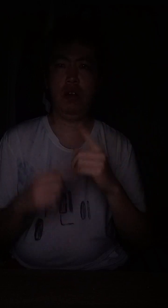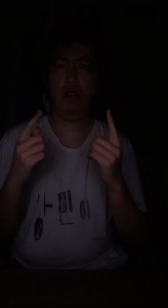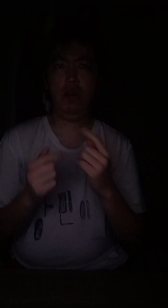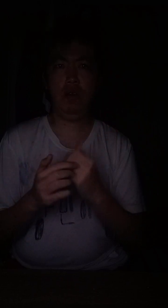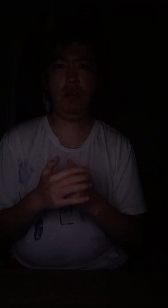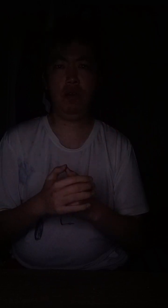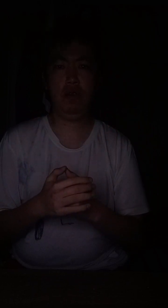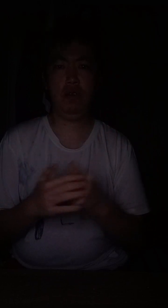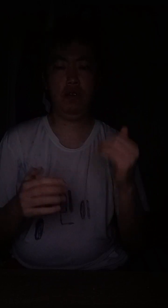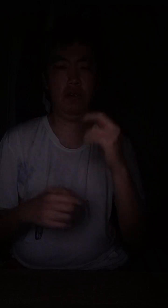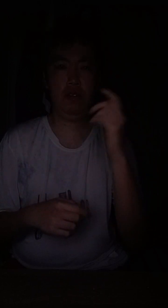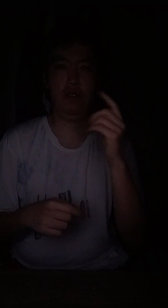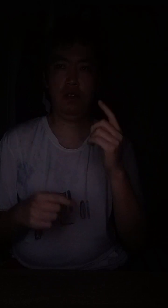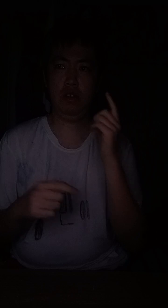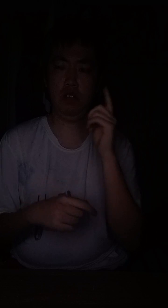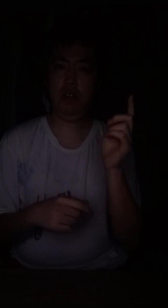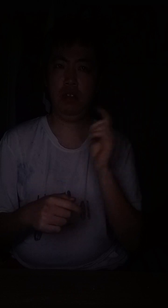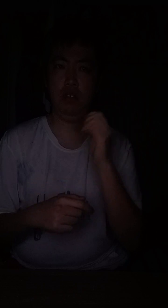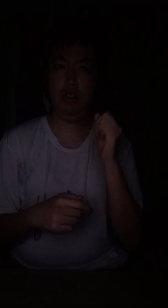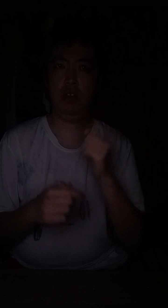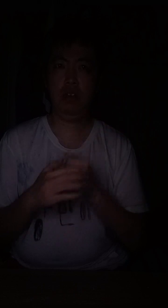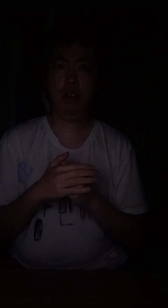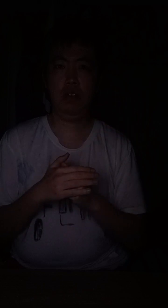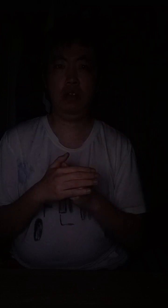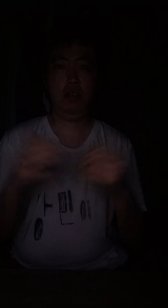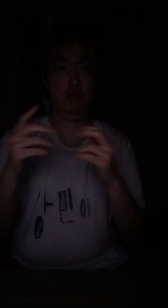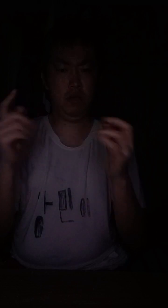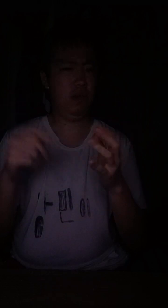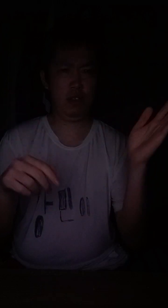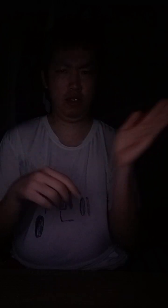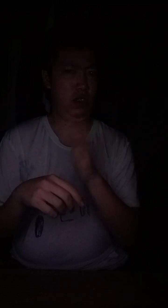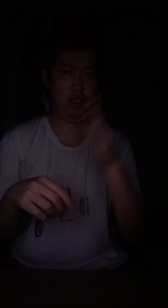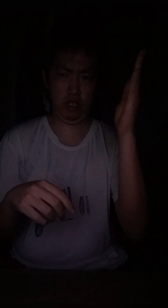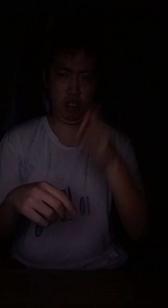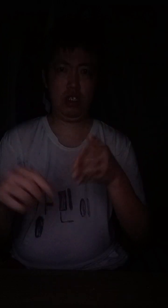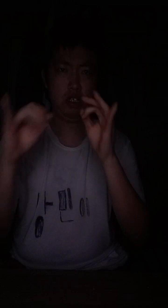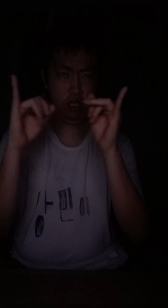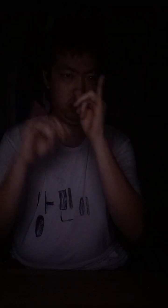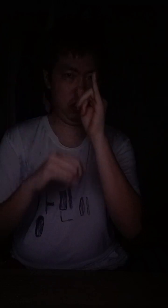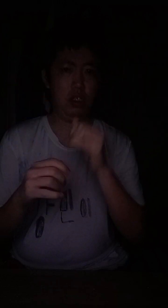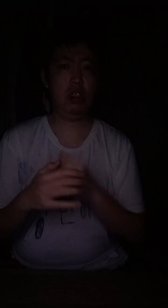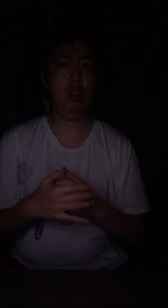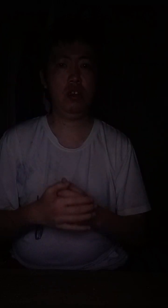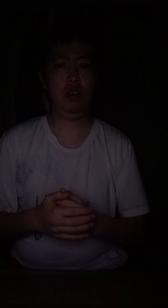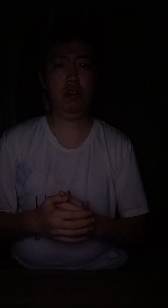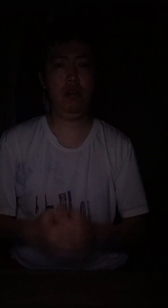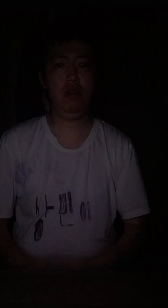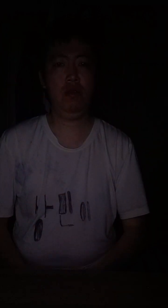법원도 가처분을 기각하면서 윤석열 대통령은 박 후보자 임명안을 제거할 수 있게 됐습니다. TV조선